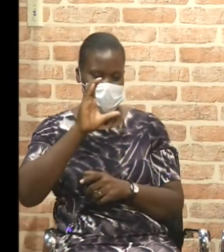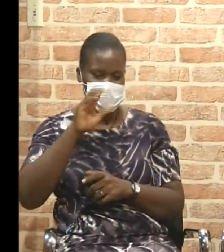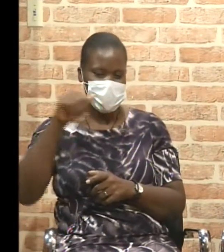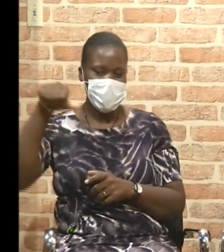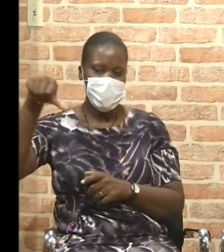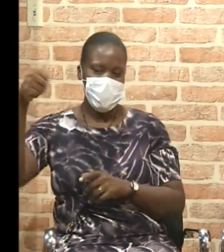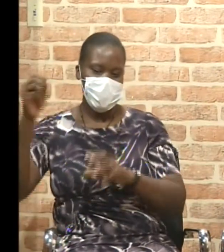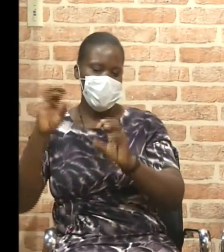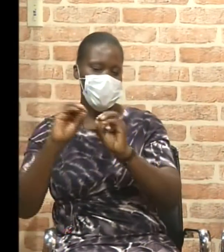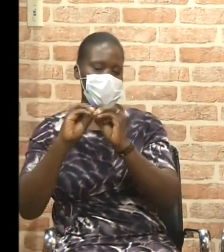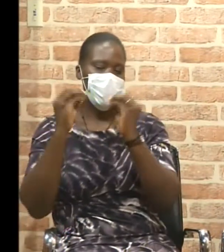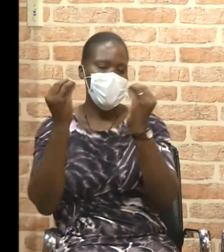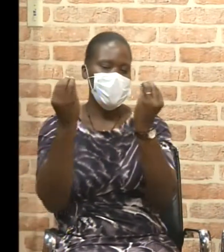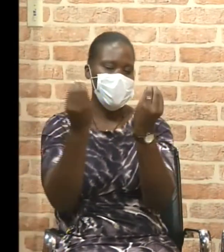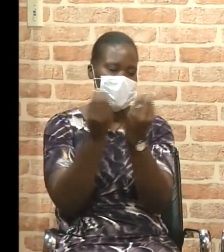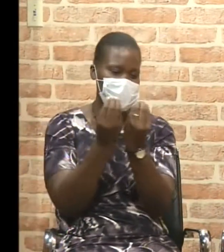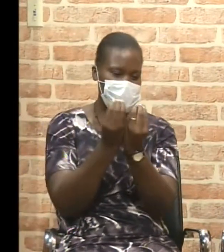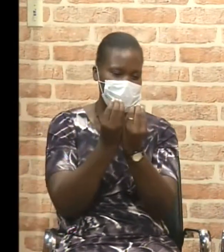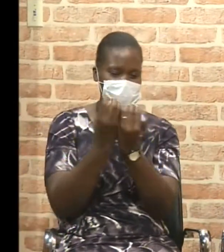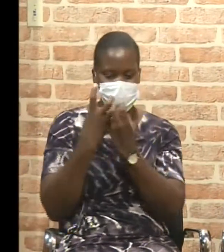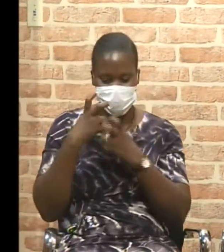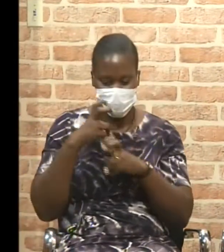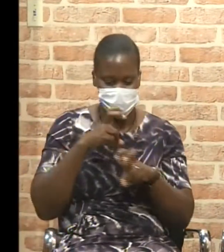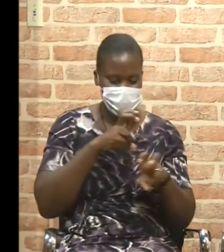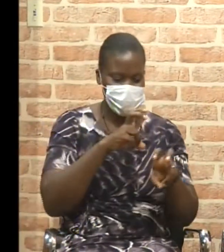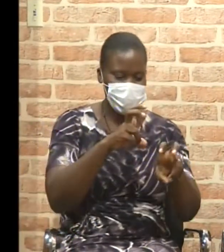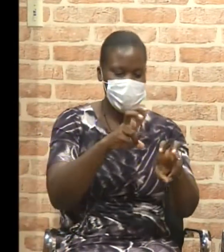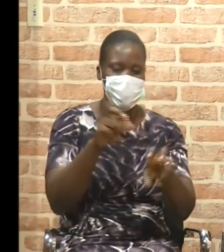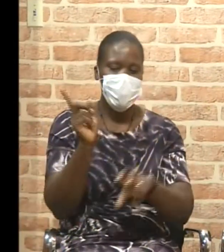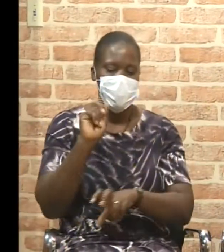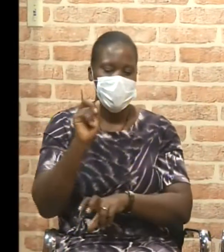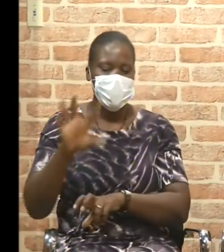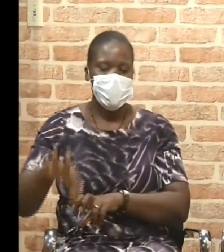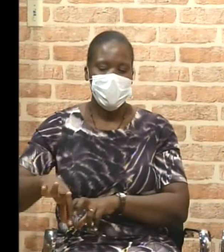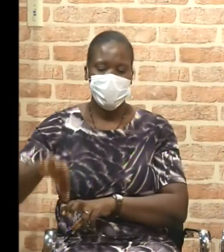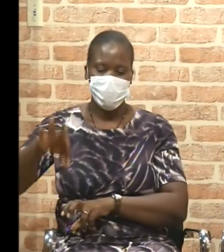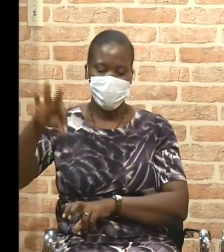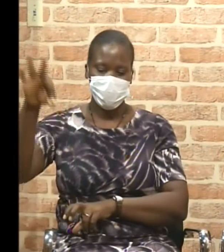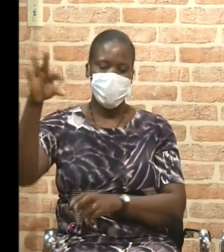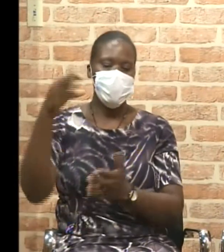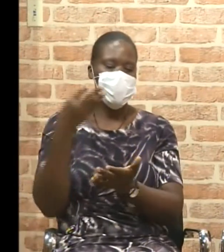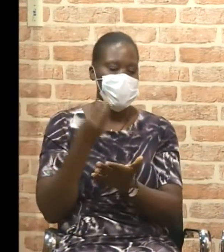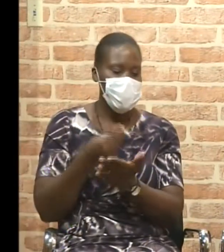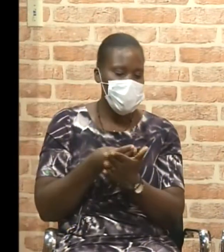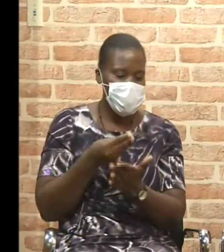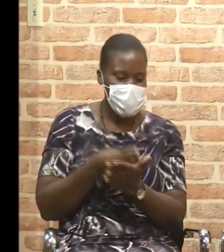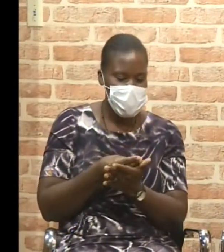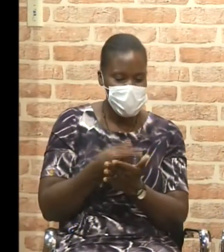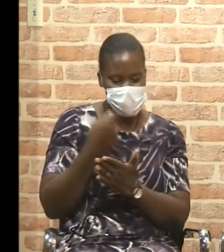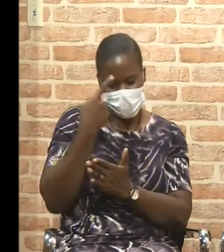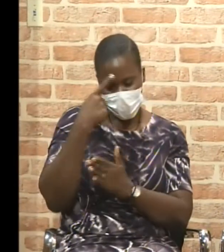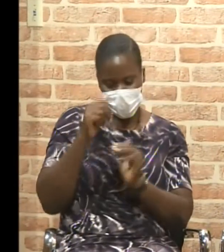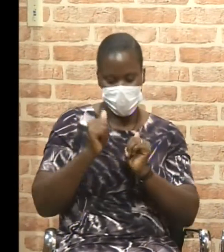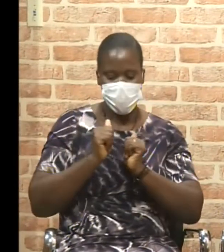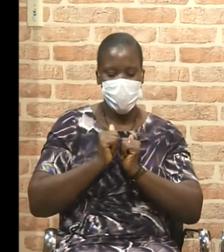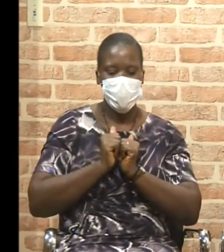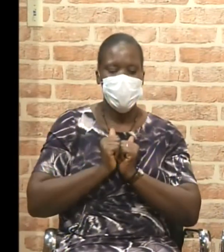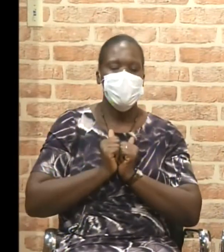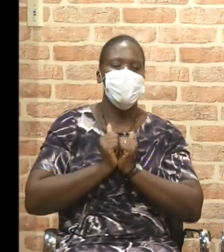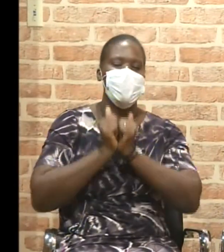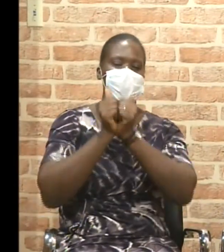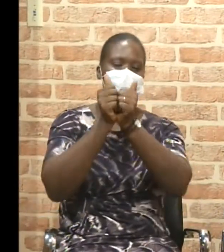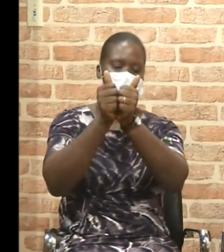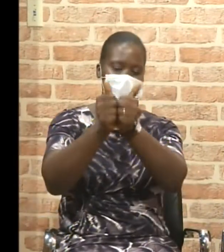et financiers, n'a cherché garder qui côté nous ca jeune coop de l'extérieur sorti l'autre côté pour nous capable accompagner offrir